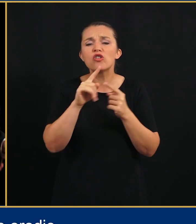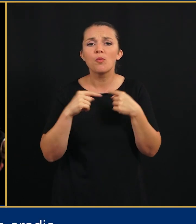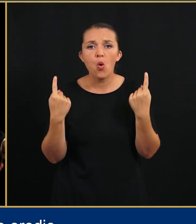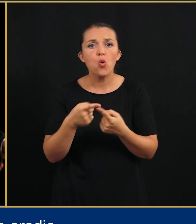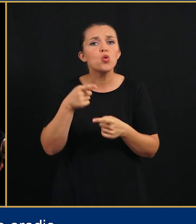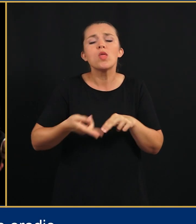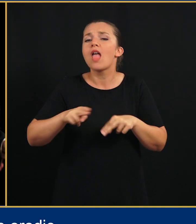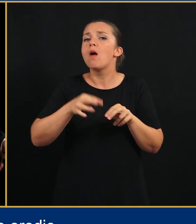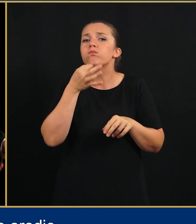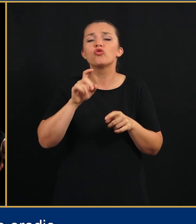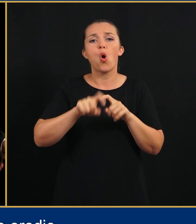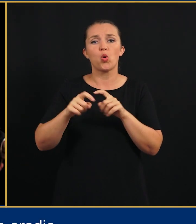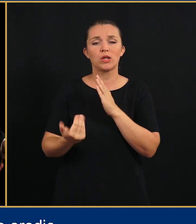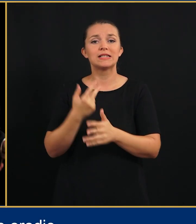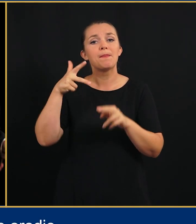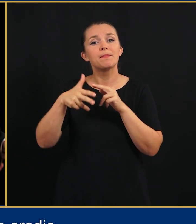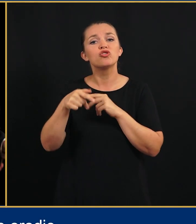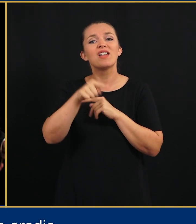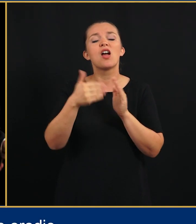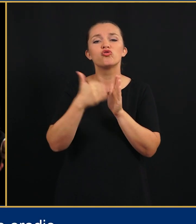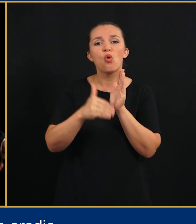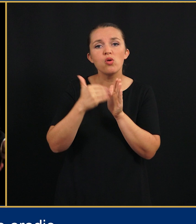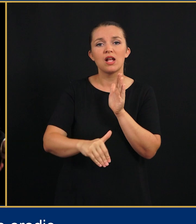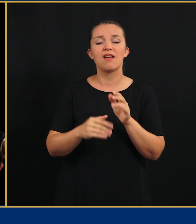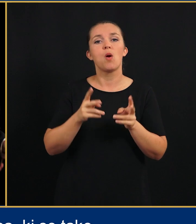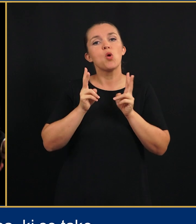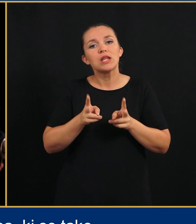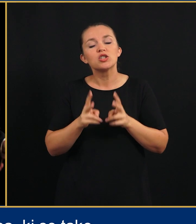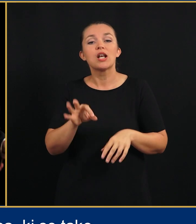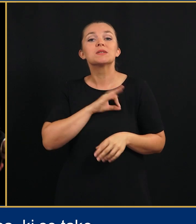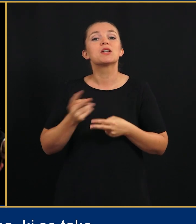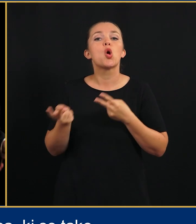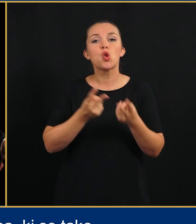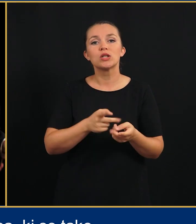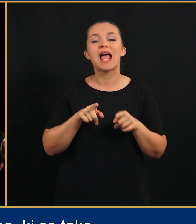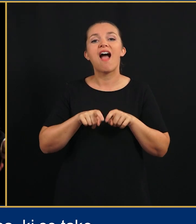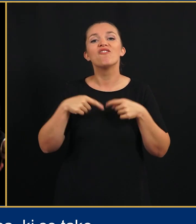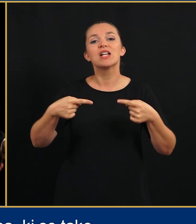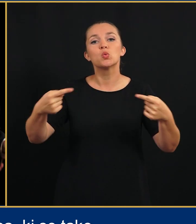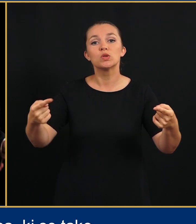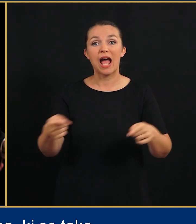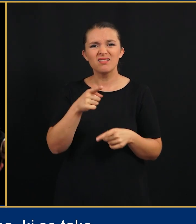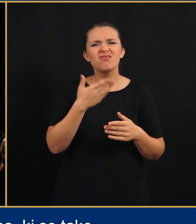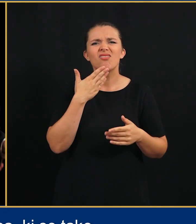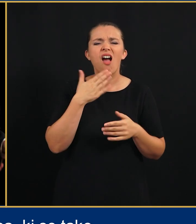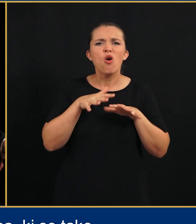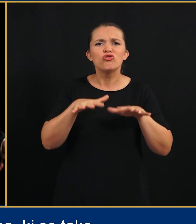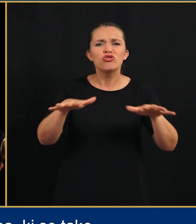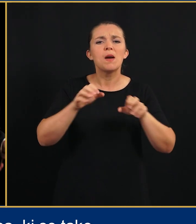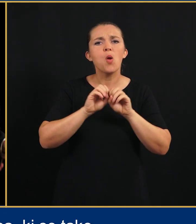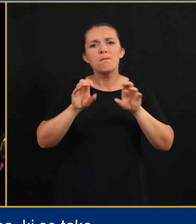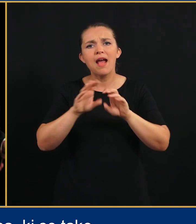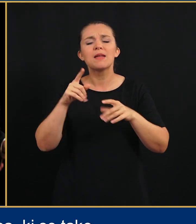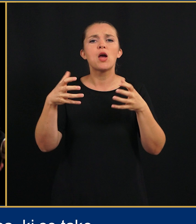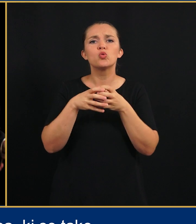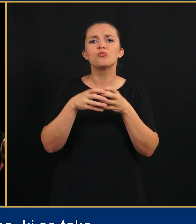okolju je najboljše orodje za preprečitev tega škodljivega, potencialno smrtonosnega virusa, ki se tako zlahka širi po